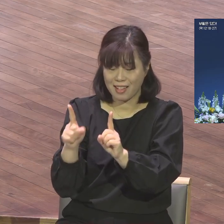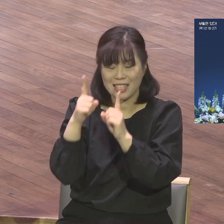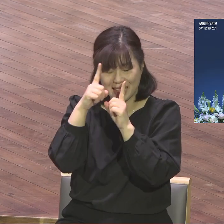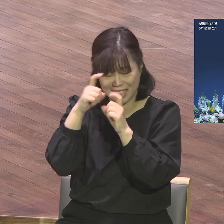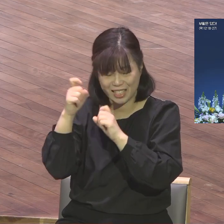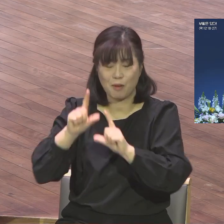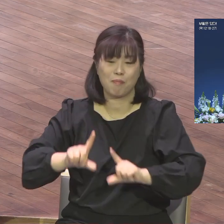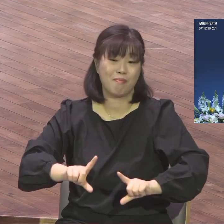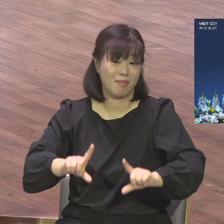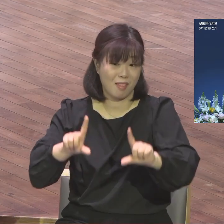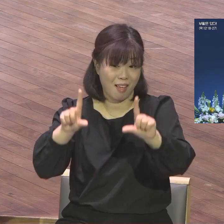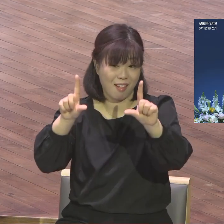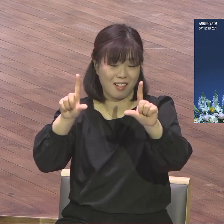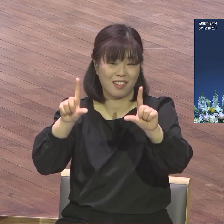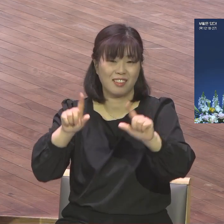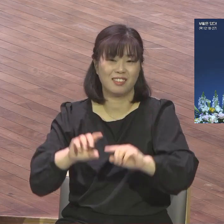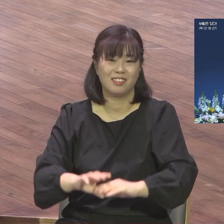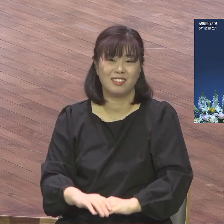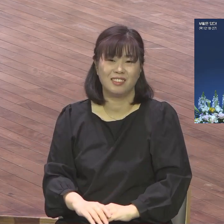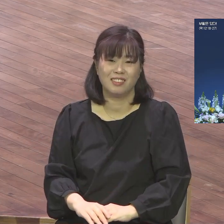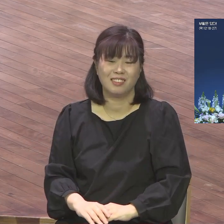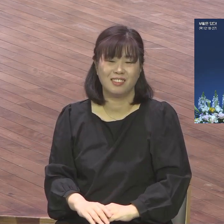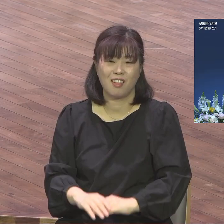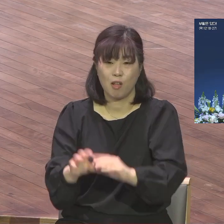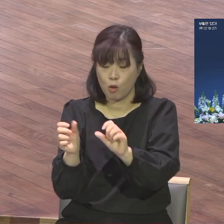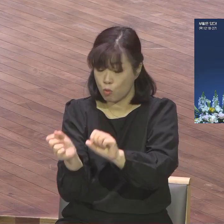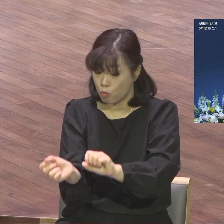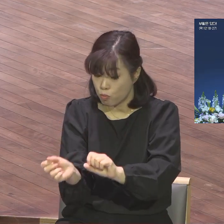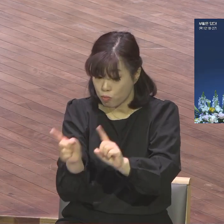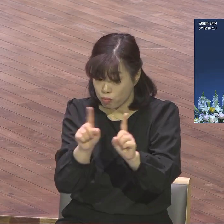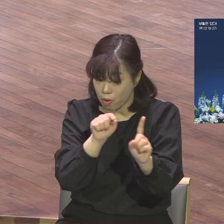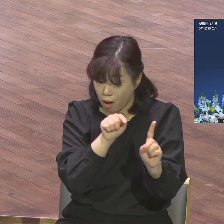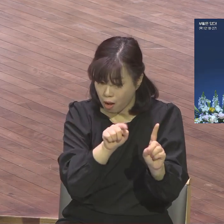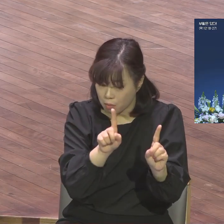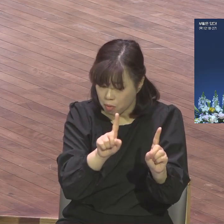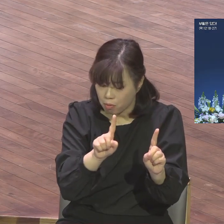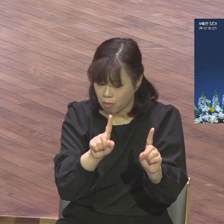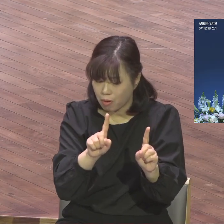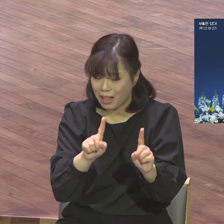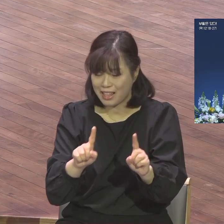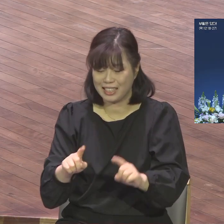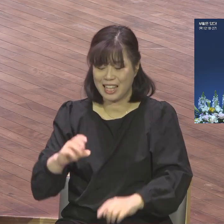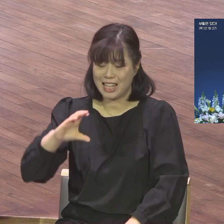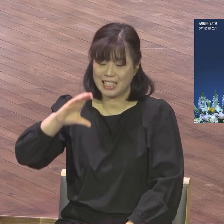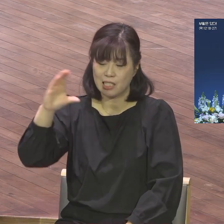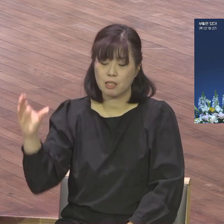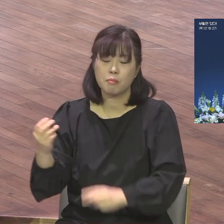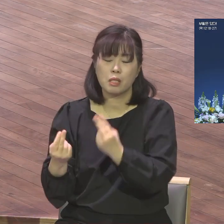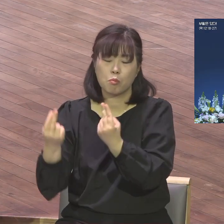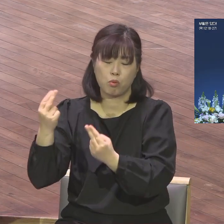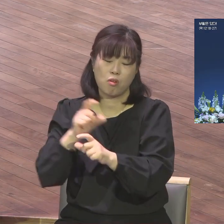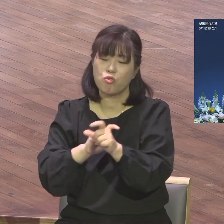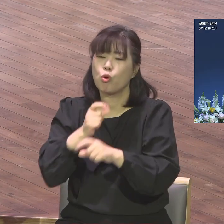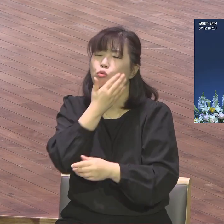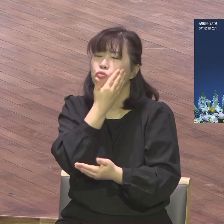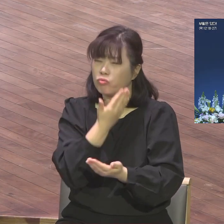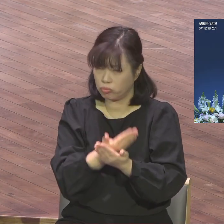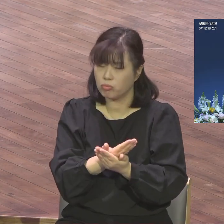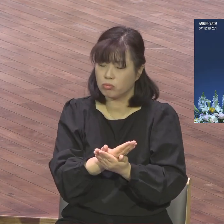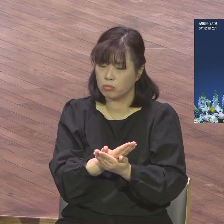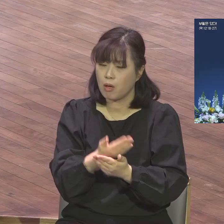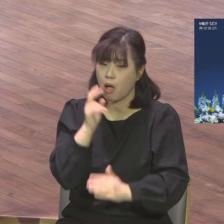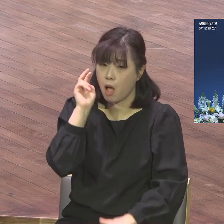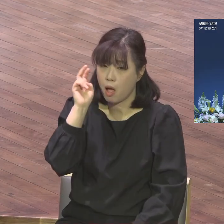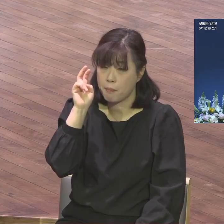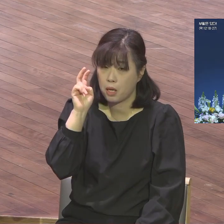기념하는 부활주일입니다. 어떤 의미로 부활주는 성탄절보다 더 귀한 거요. 태어난 것도 중요하지만은 하나님